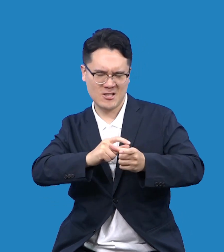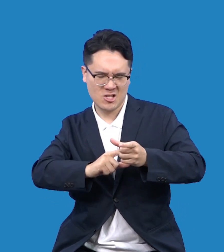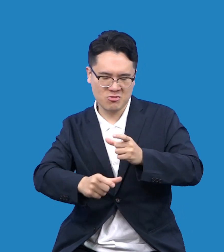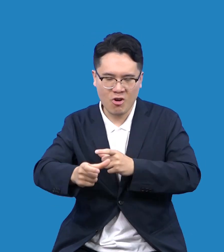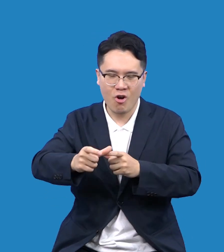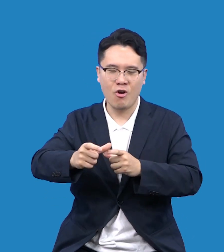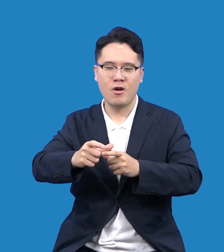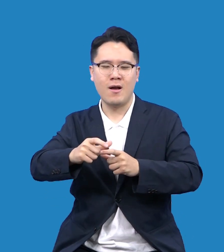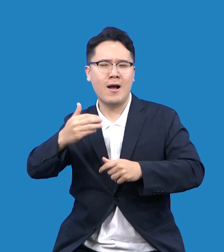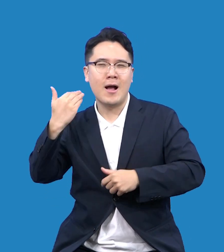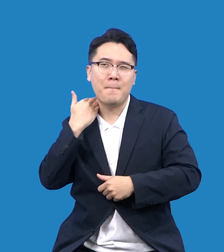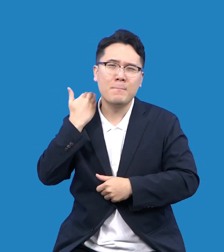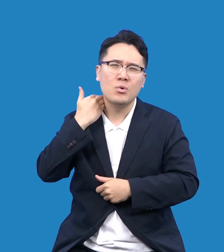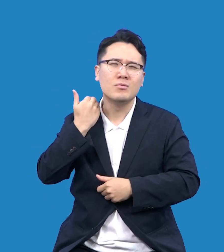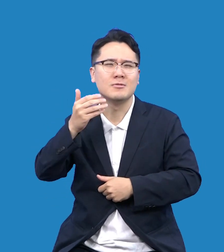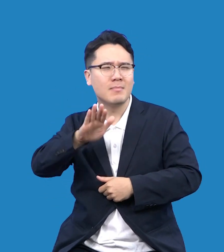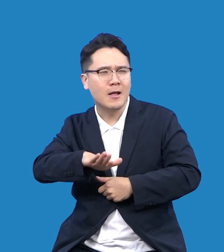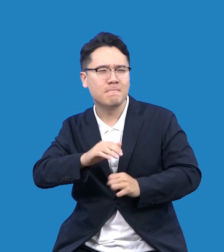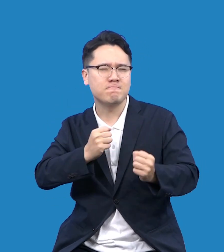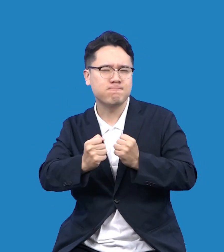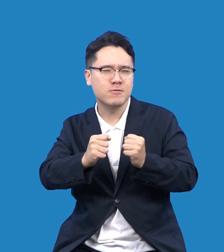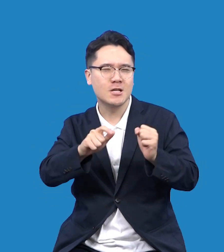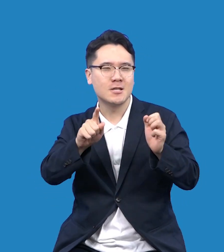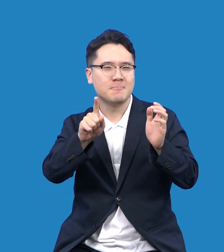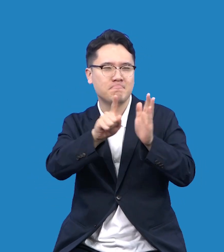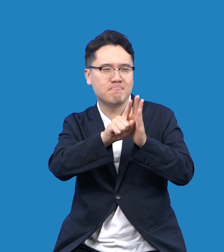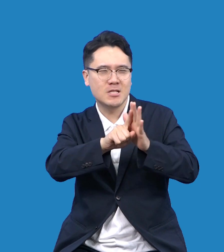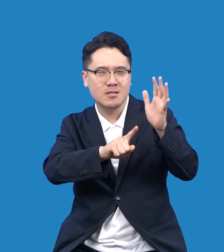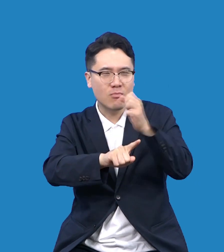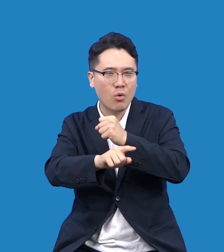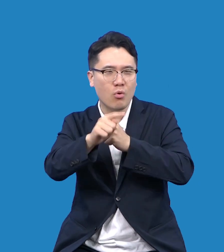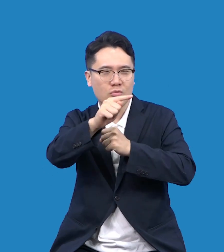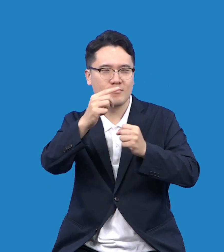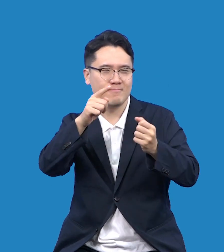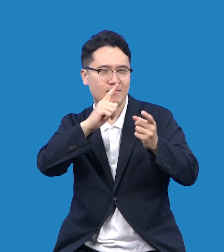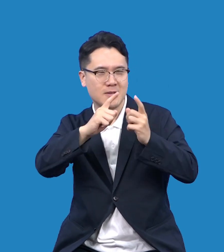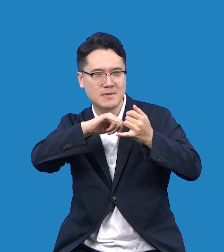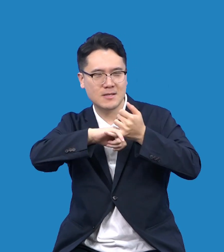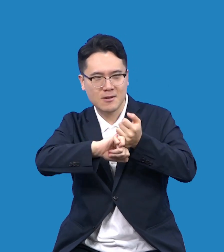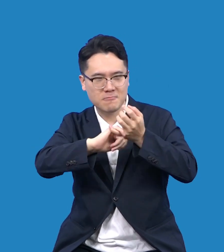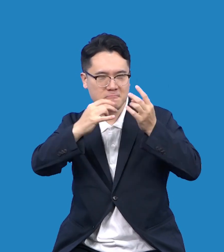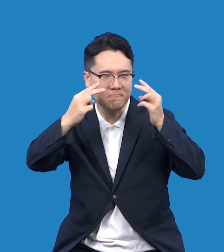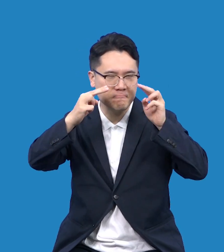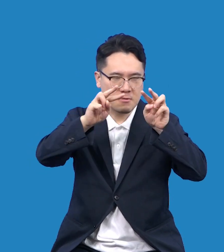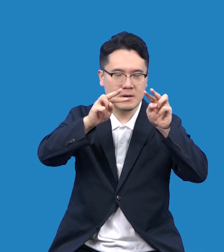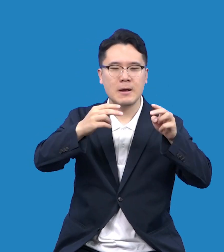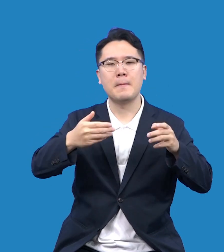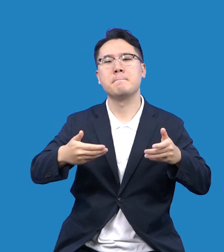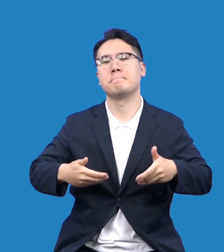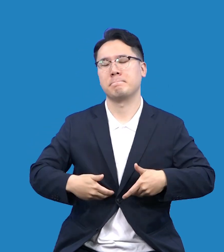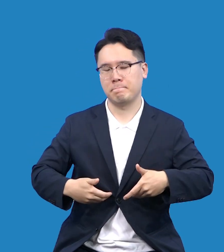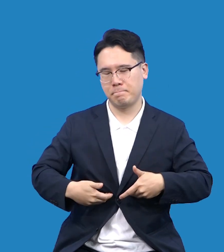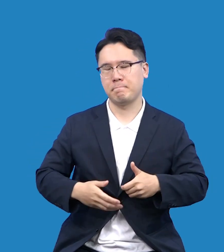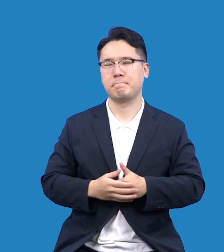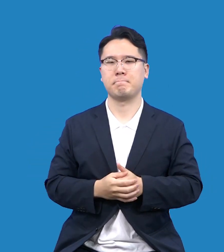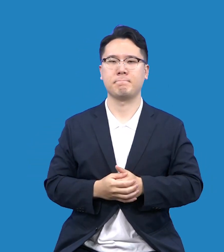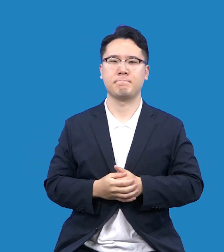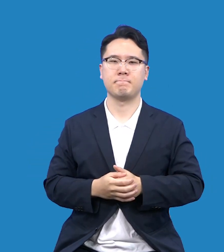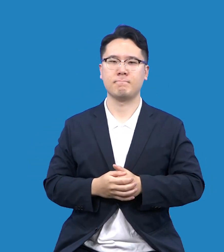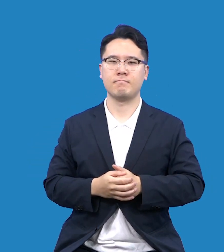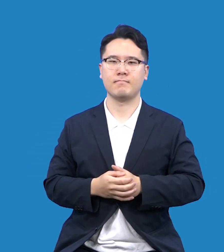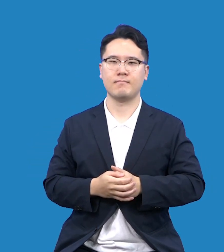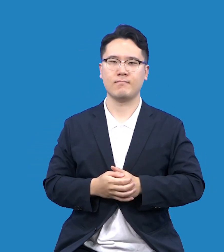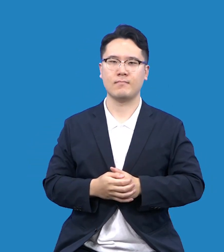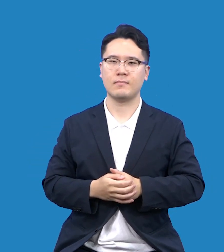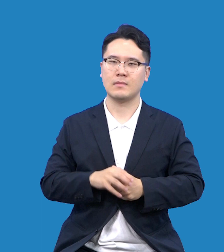미래를 믿음으로 바라볼 수 있는 눈이 열려야 할 줄로 믿습니다. 그리고 그 주의 약속에